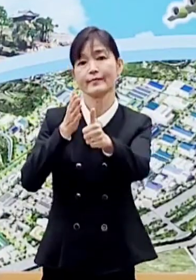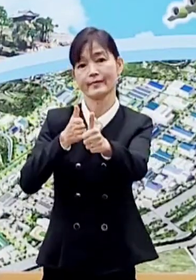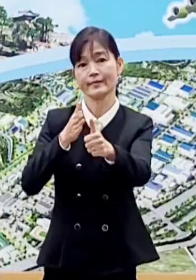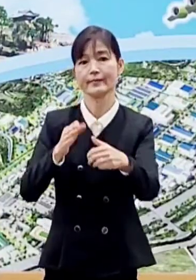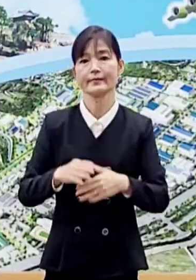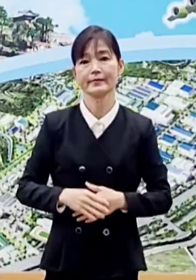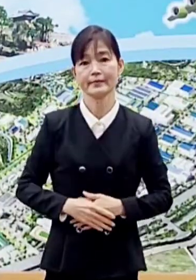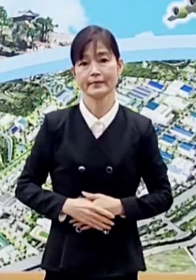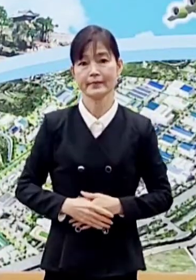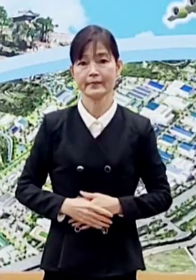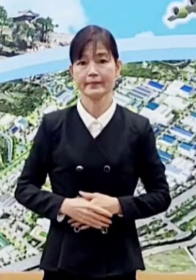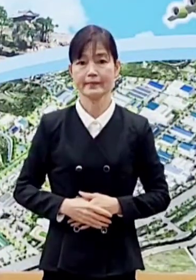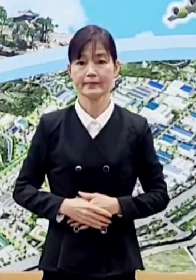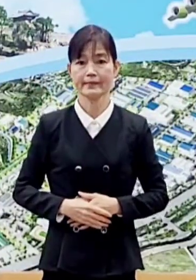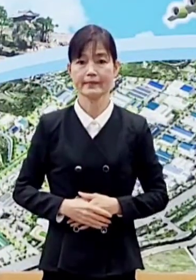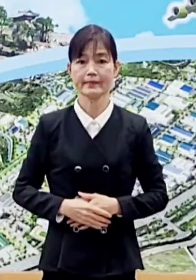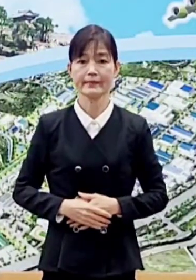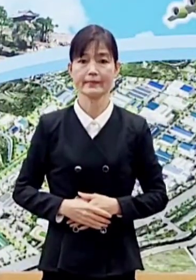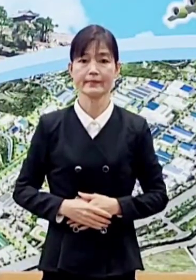바랍니다.